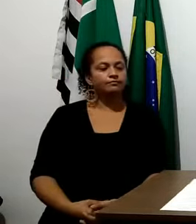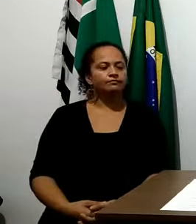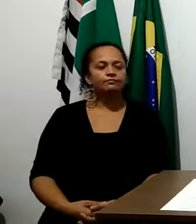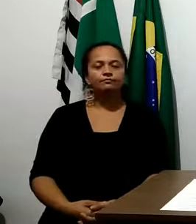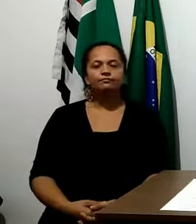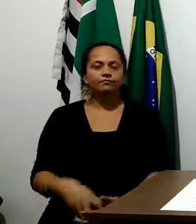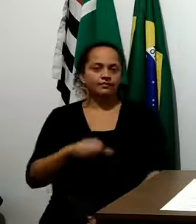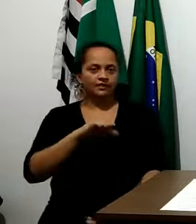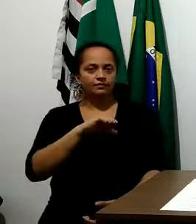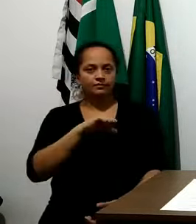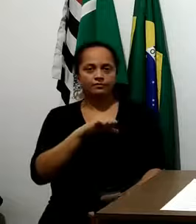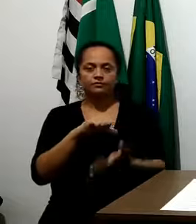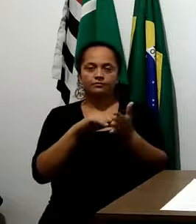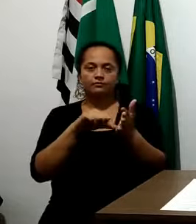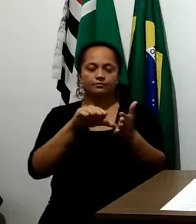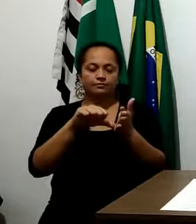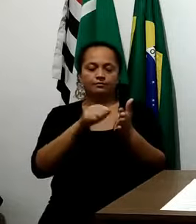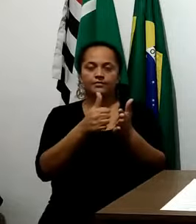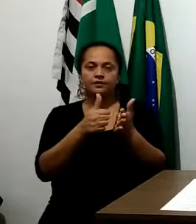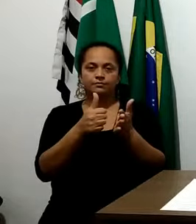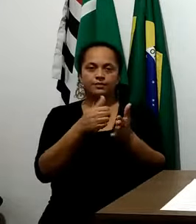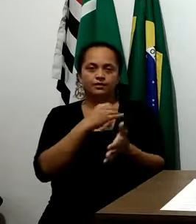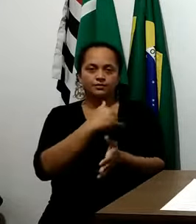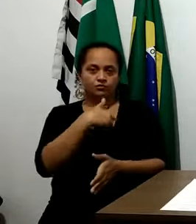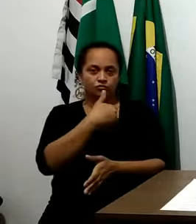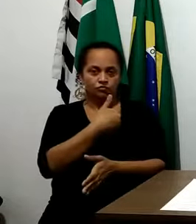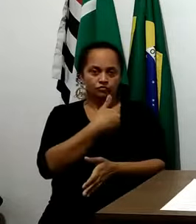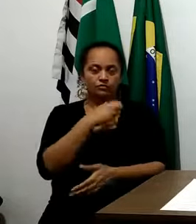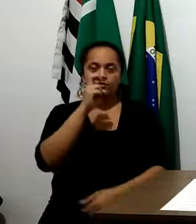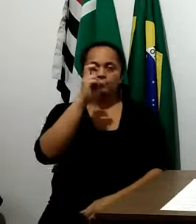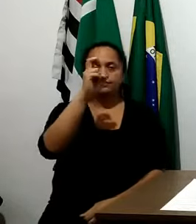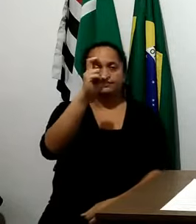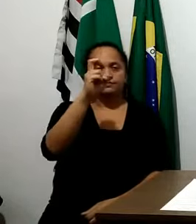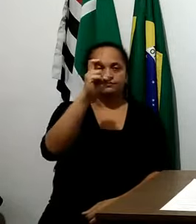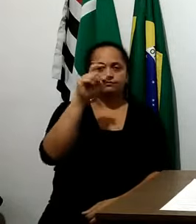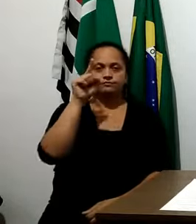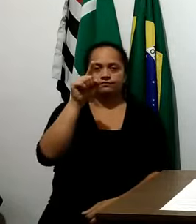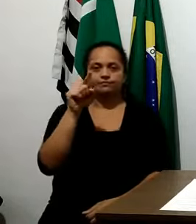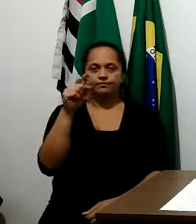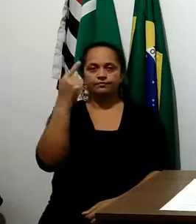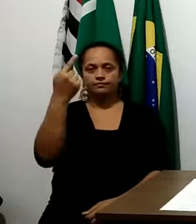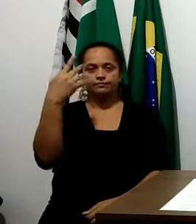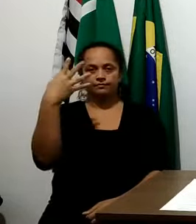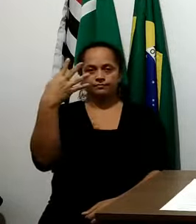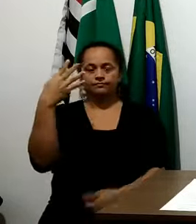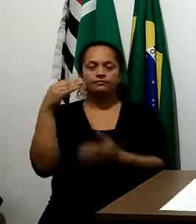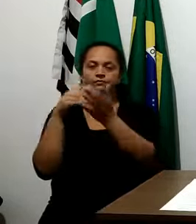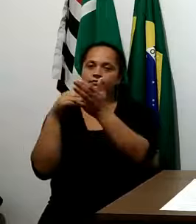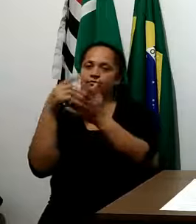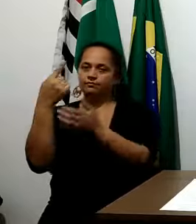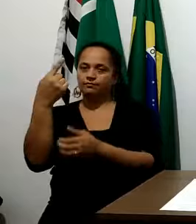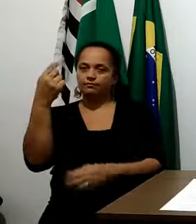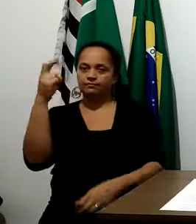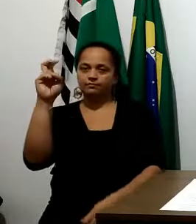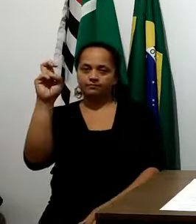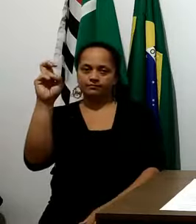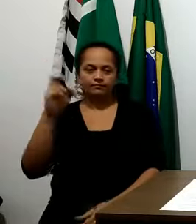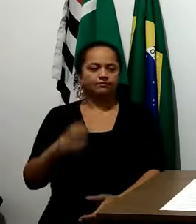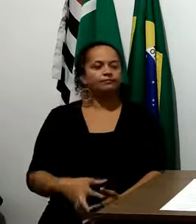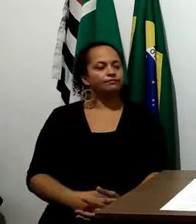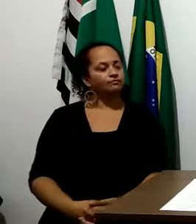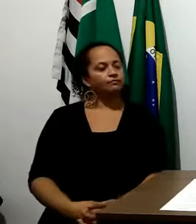Primeira carta de João, capítulo 5, versículo 14 e 15. Vamos lá,